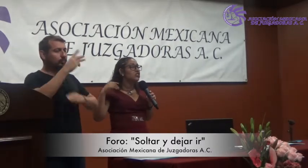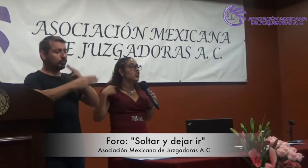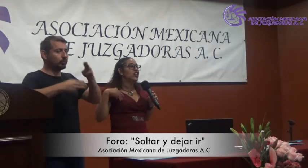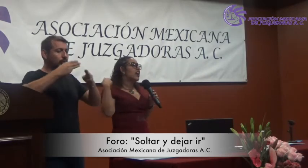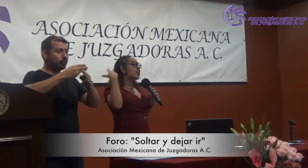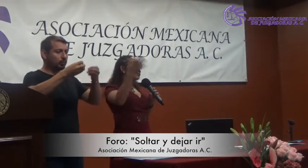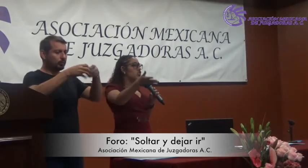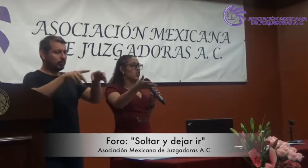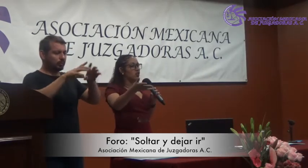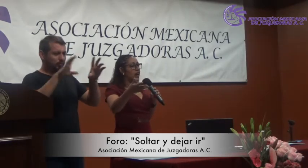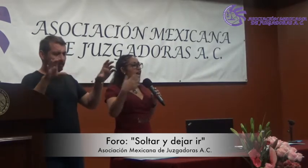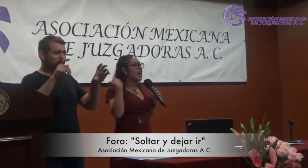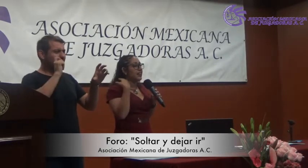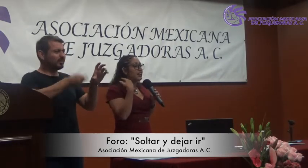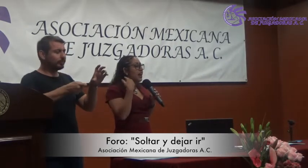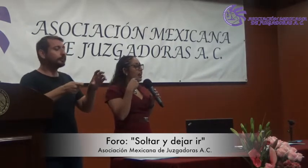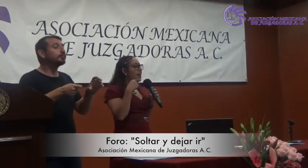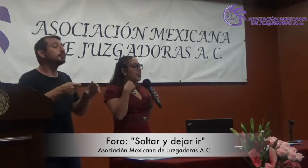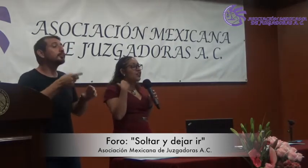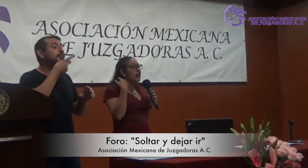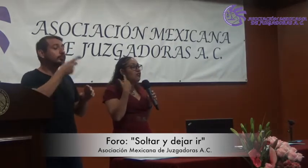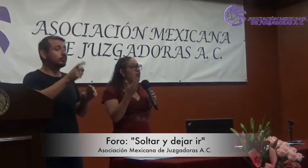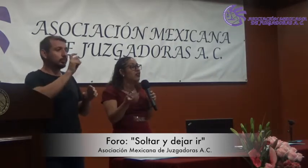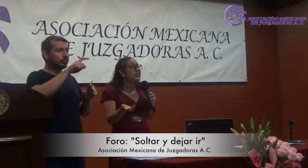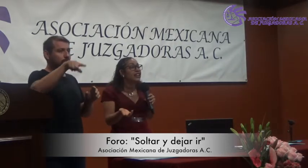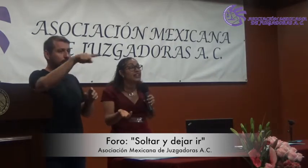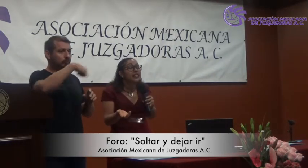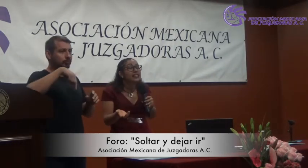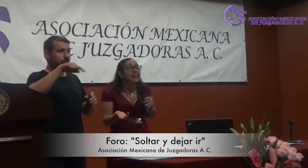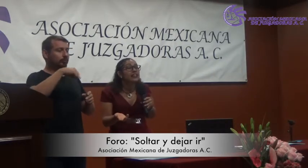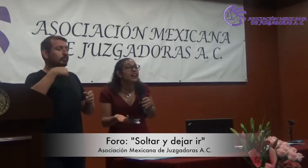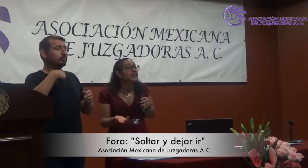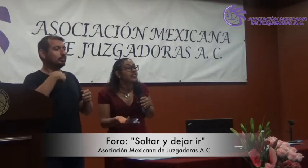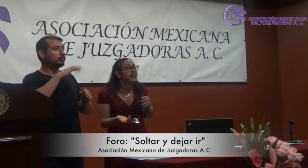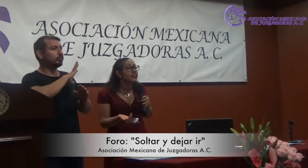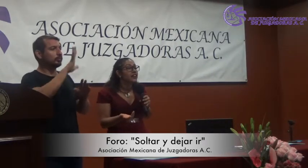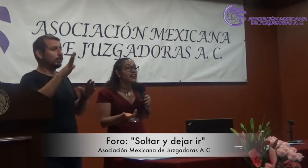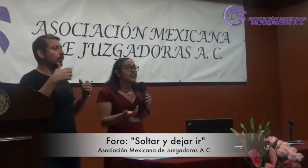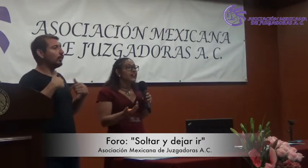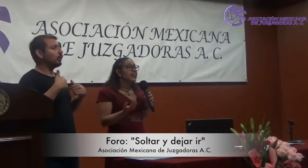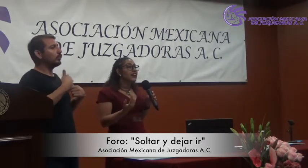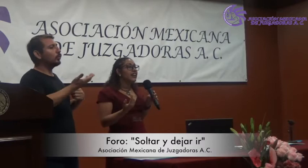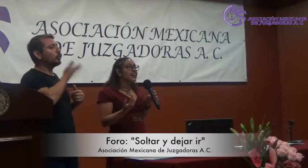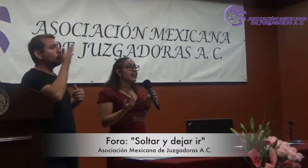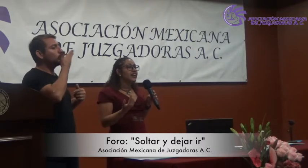ya estoy en otro lugar, arrojado a otra realidad de la vida,